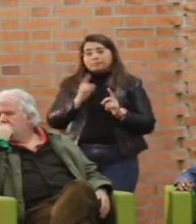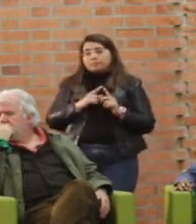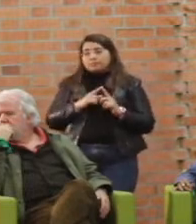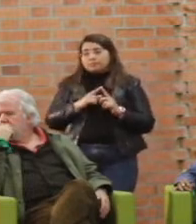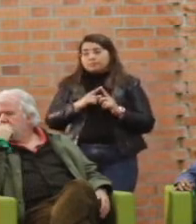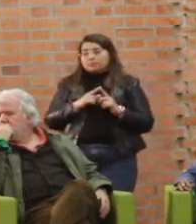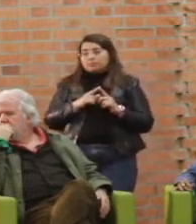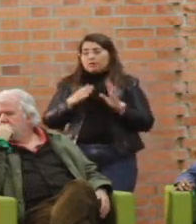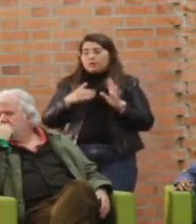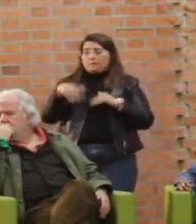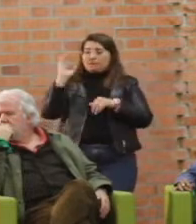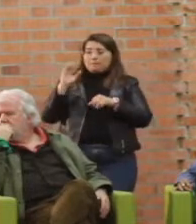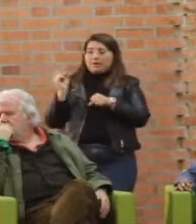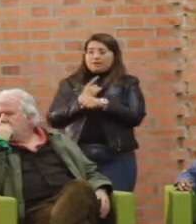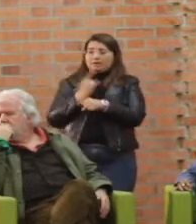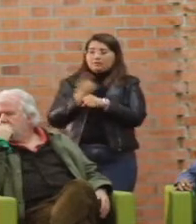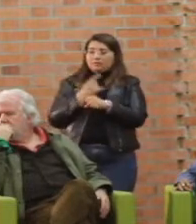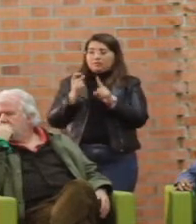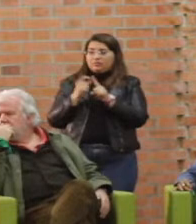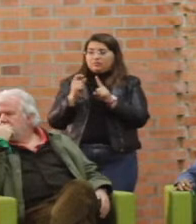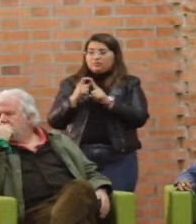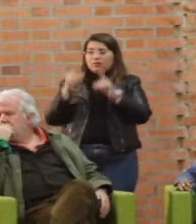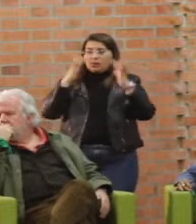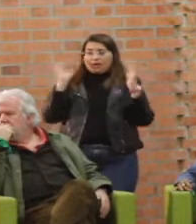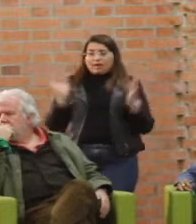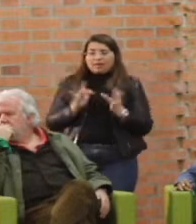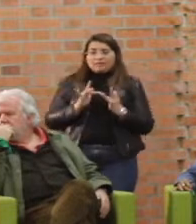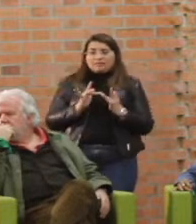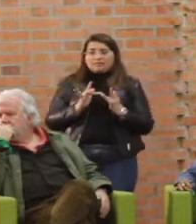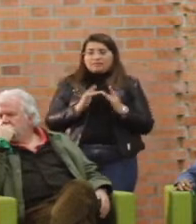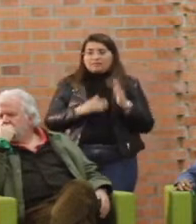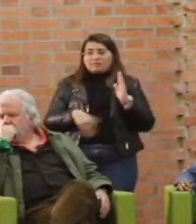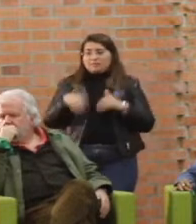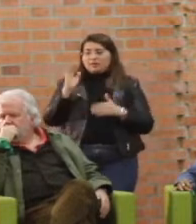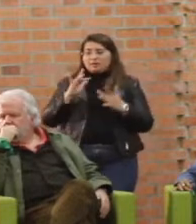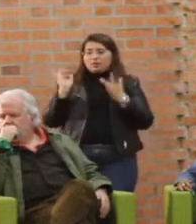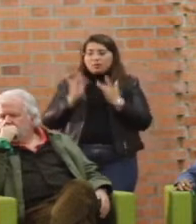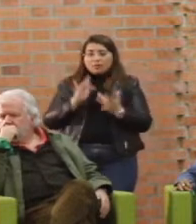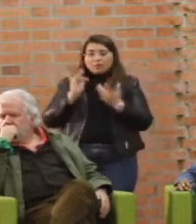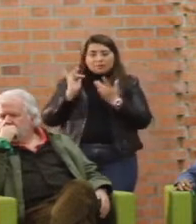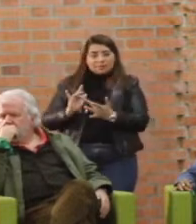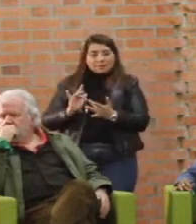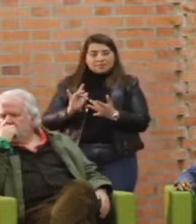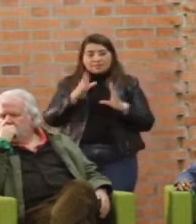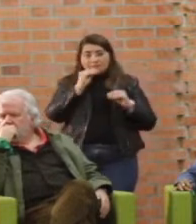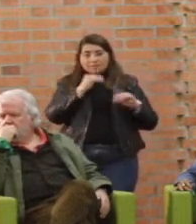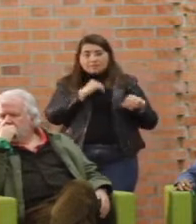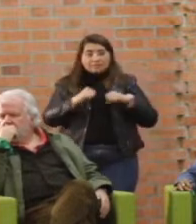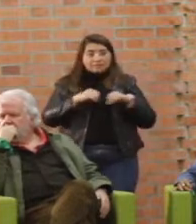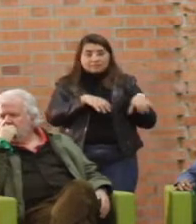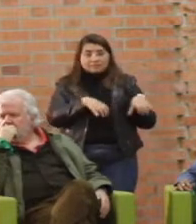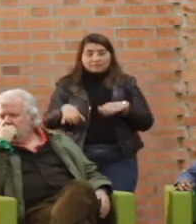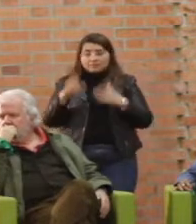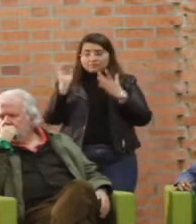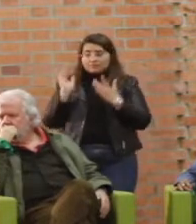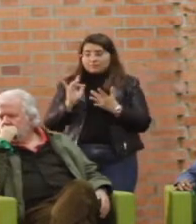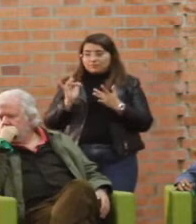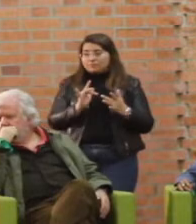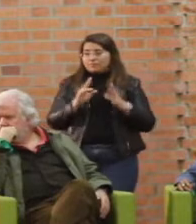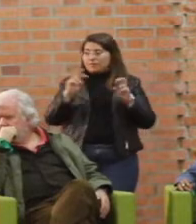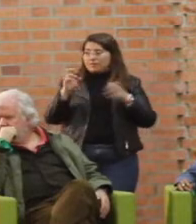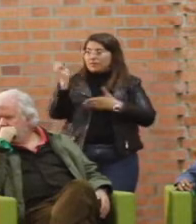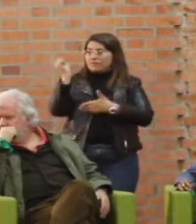una de las palabras que usó Ana Cristina es irreverente y en la época en que nosotros empezamos a trabajar con con aborto